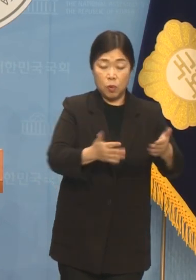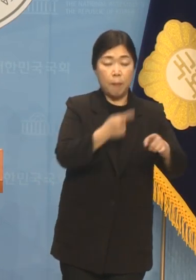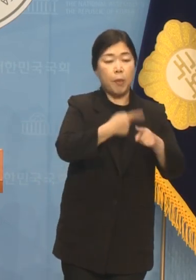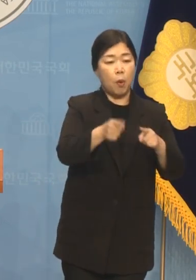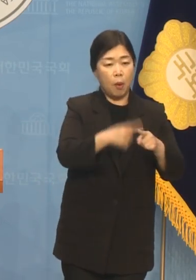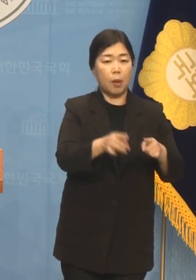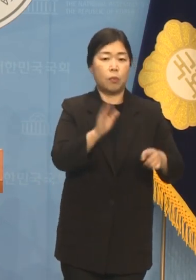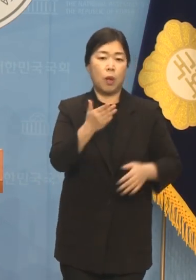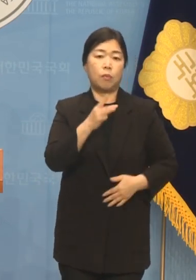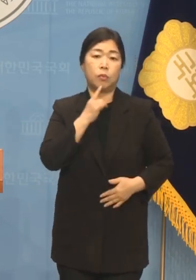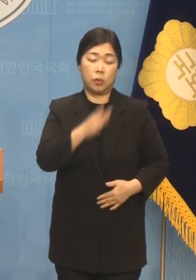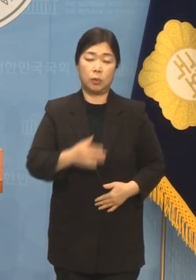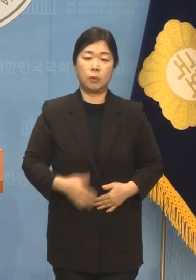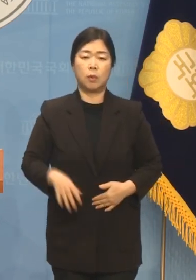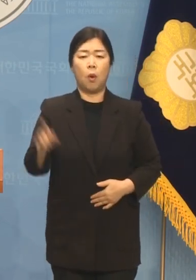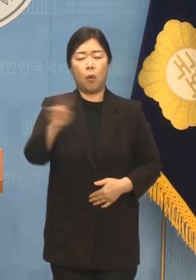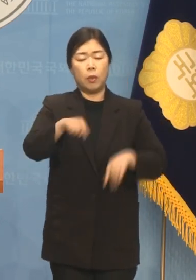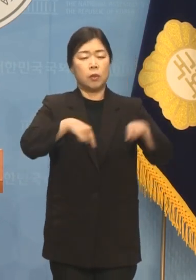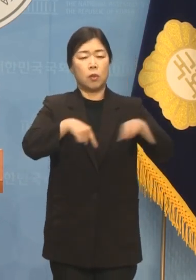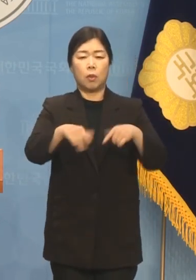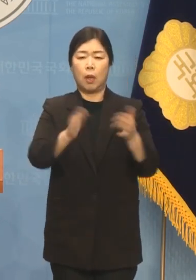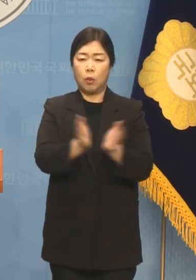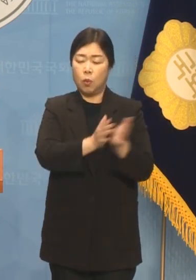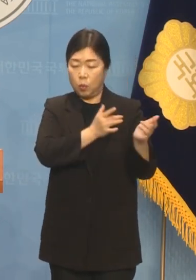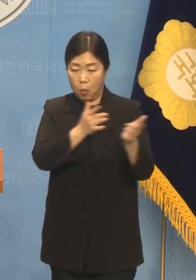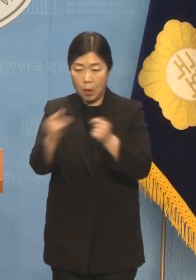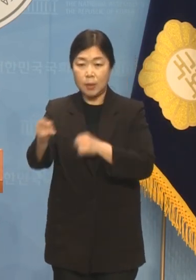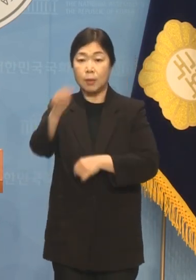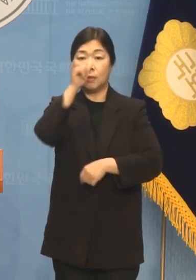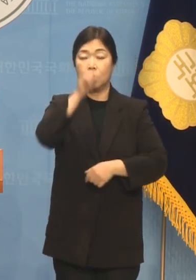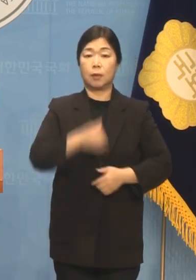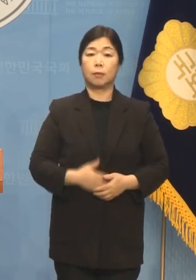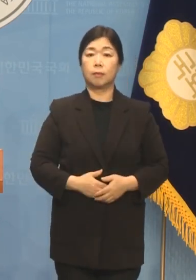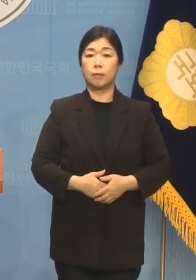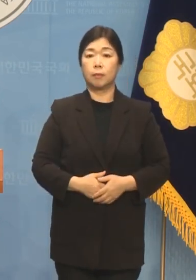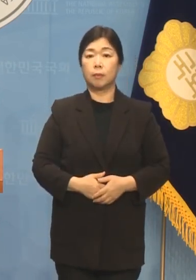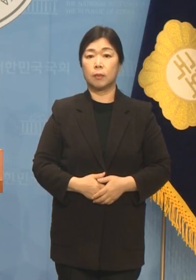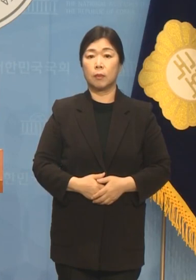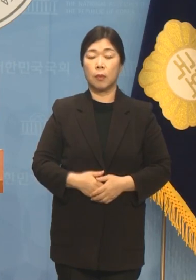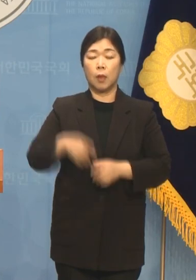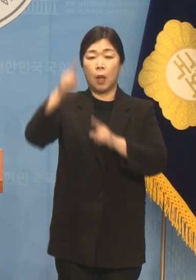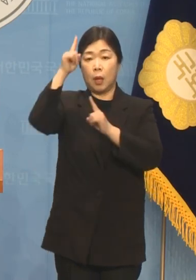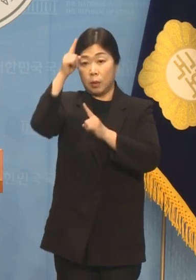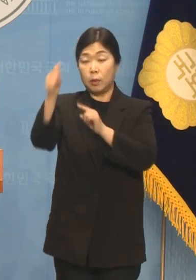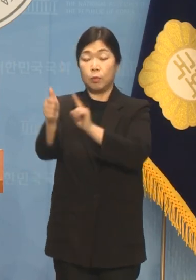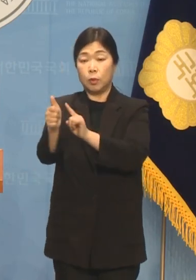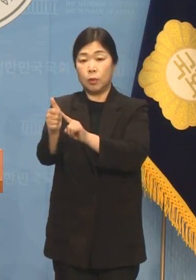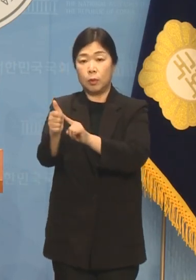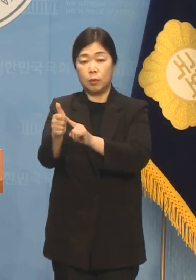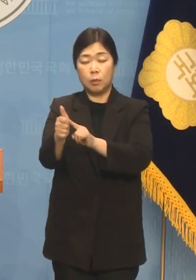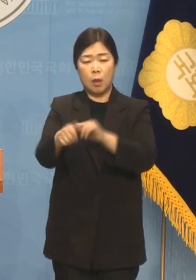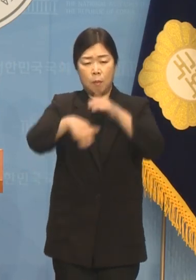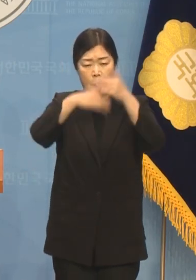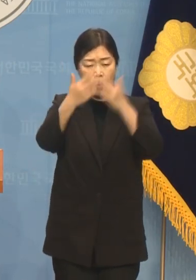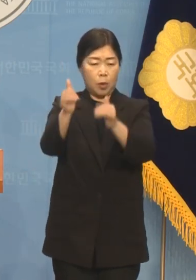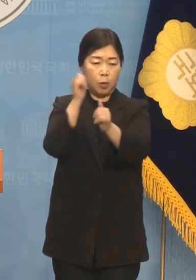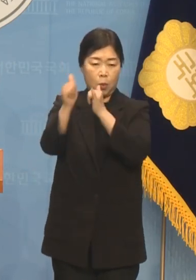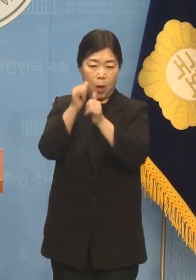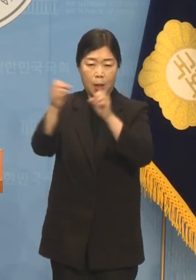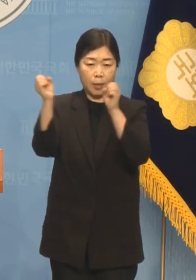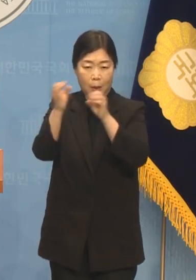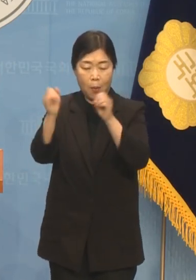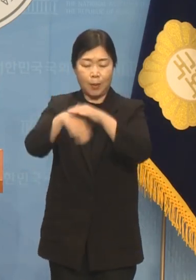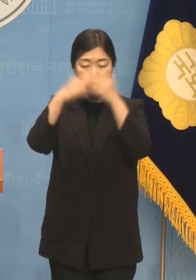하나로서 어느 정당에나 존재하는 항목입니다. 이모 씨는 관계자들과의 모든 통화와